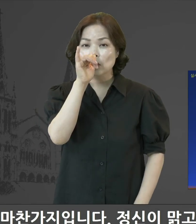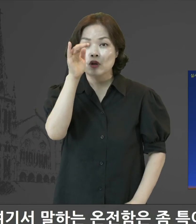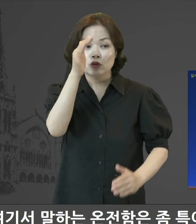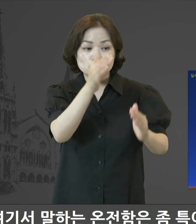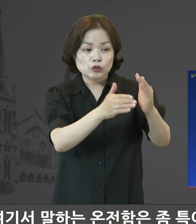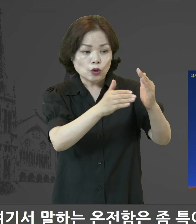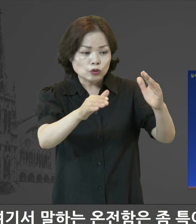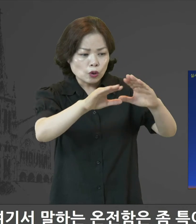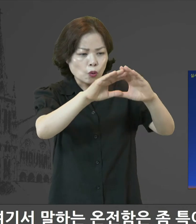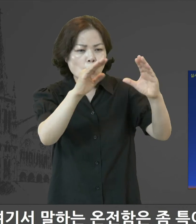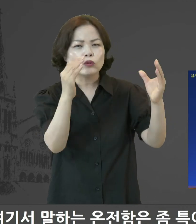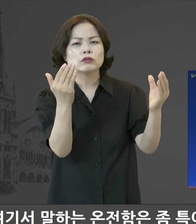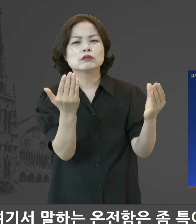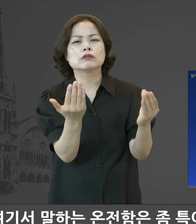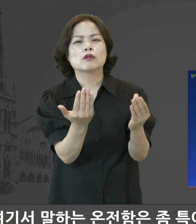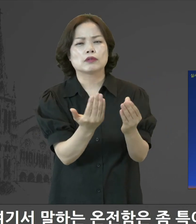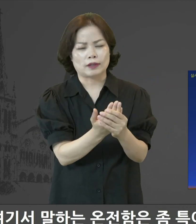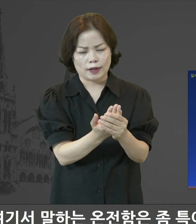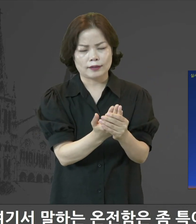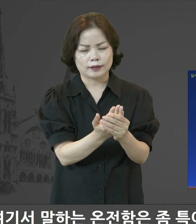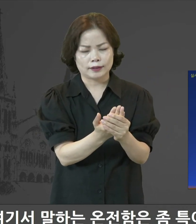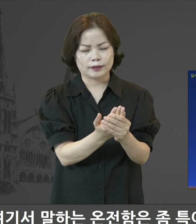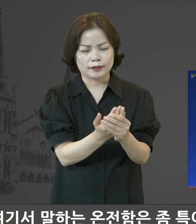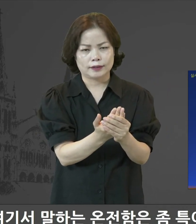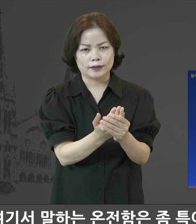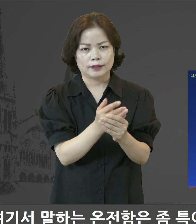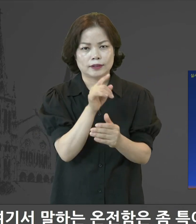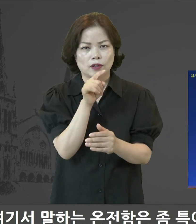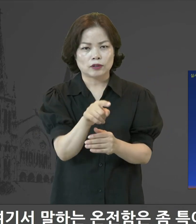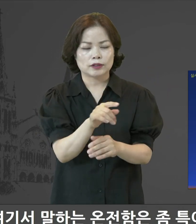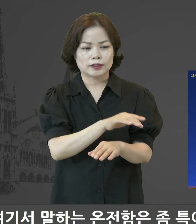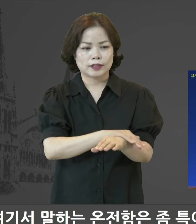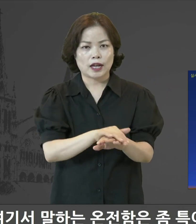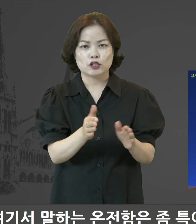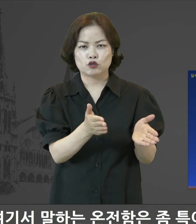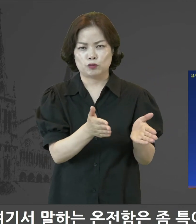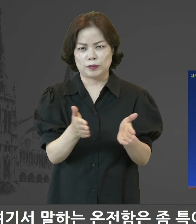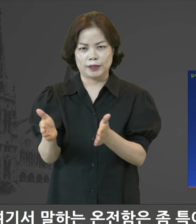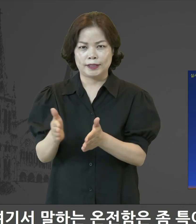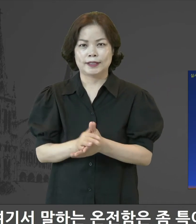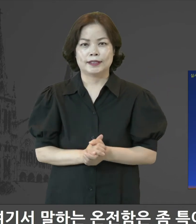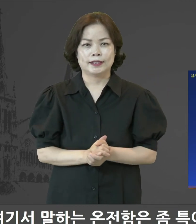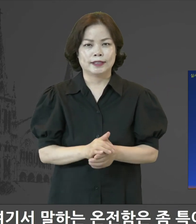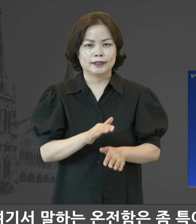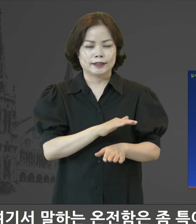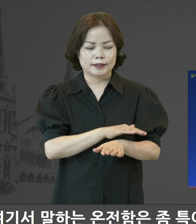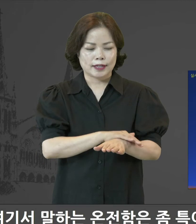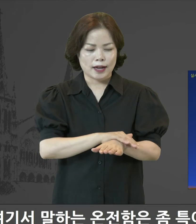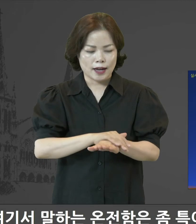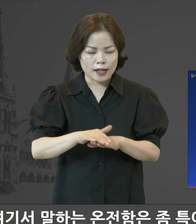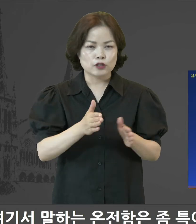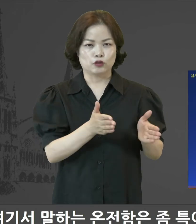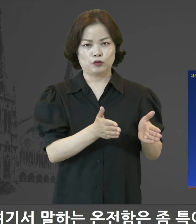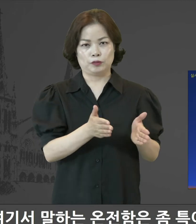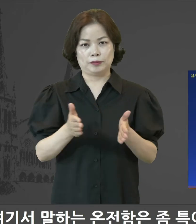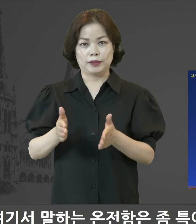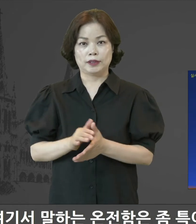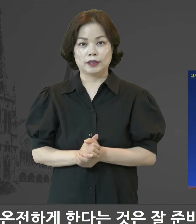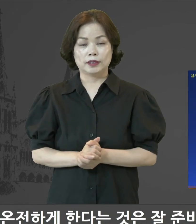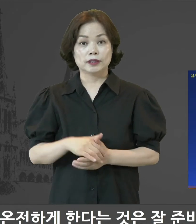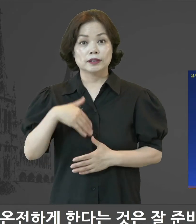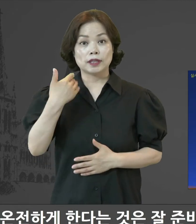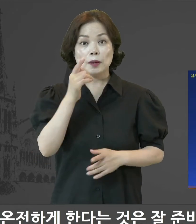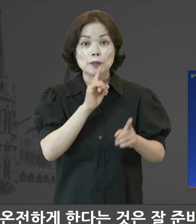성도를 온전하게 한다는 것은 잘 준비된다는 겁니다. 잘 갖추어 주는 겁니다. 근데 그